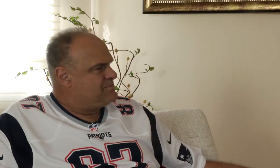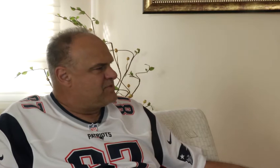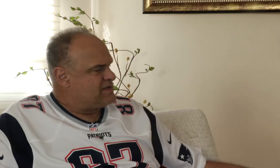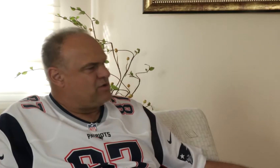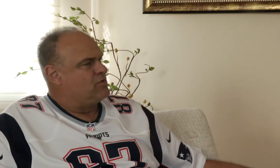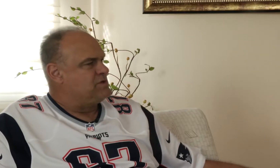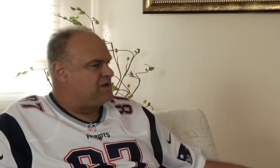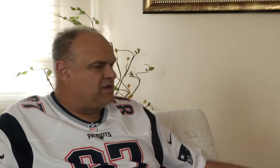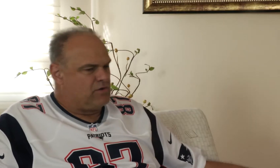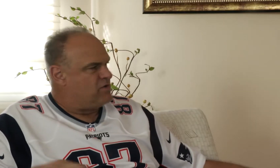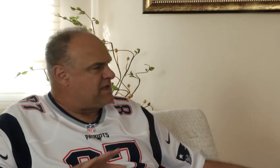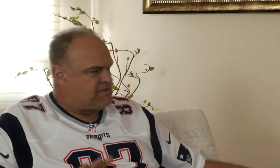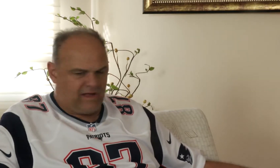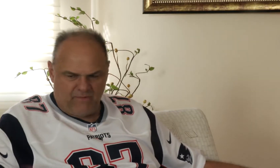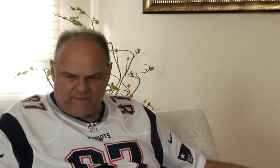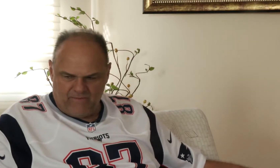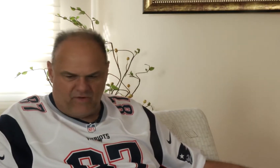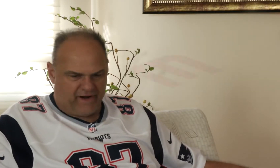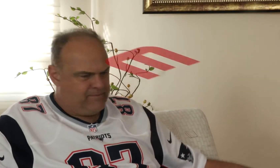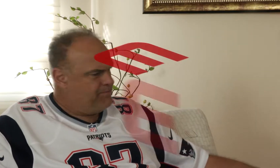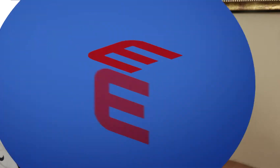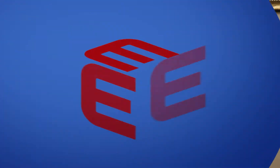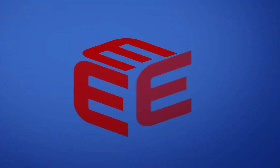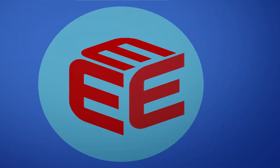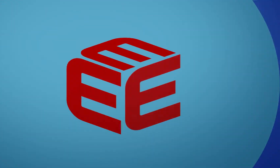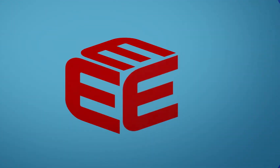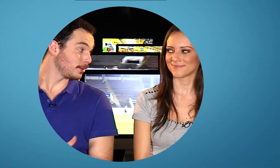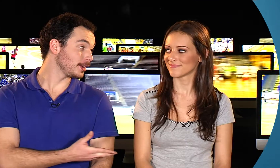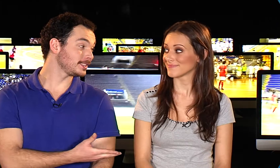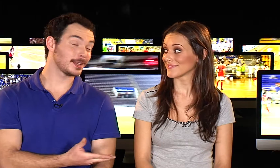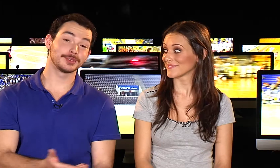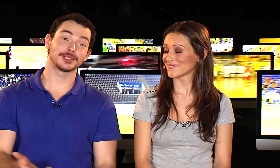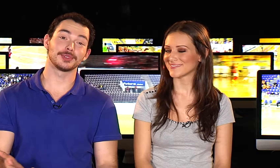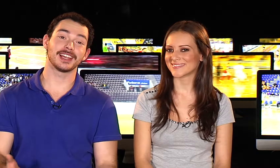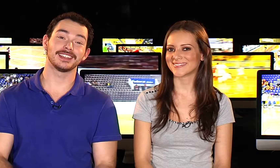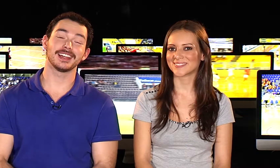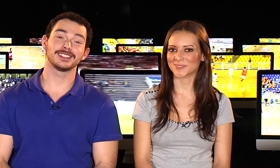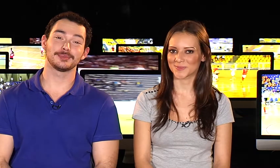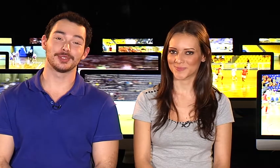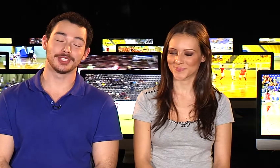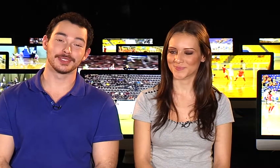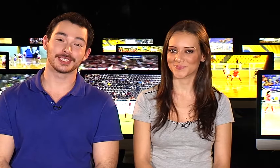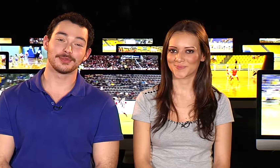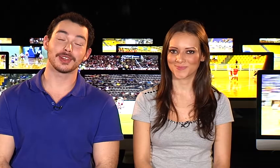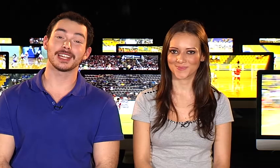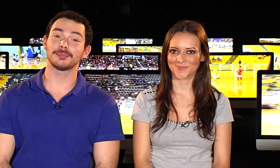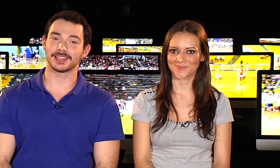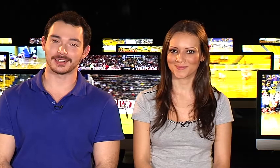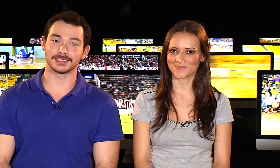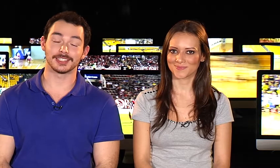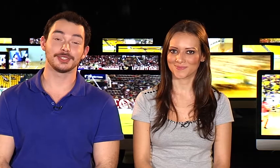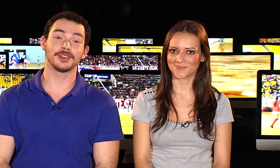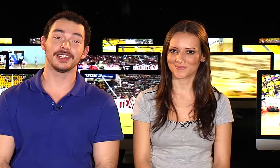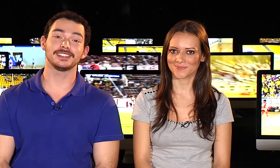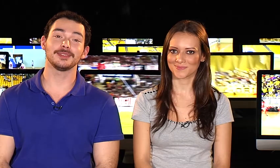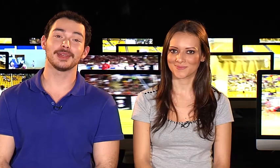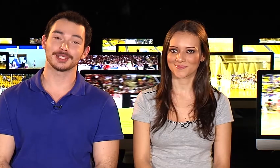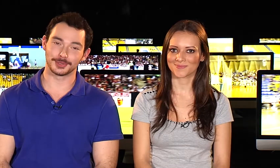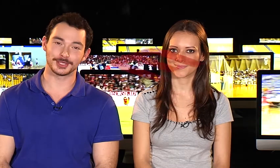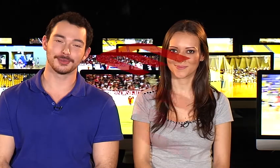Porque se eu não conseguir, eu não vou tentar. Fora. Conhecemos as modalidades esportivas que foram adaptadas às diferentes temperaturas do